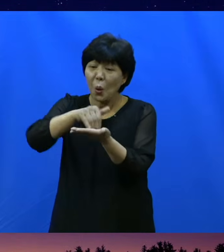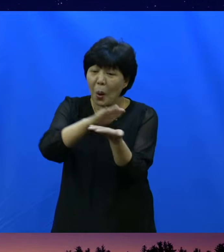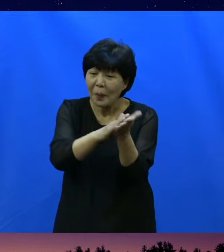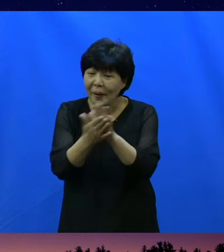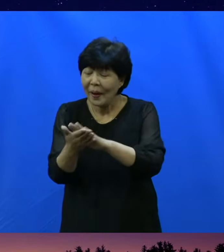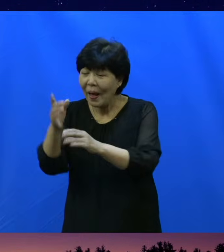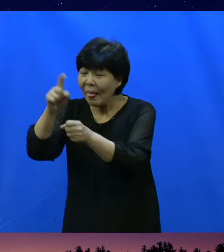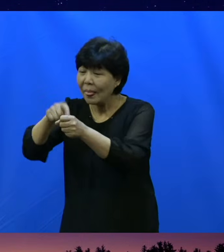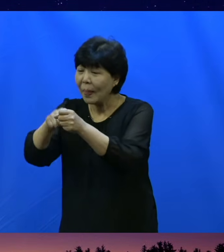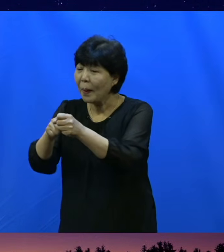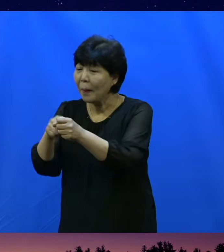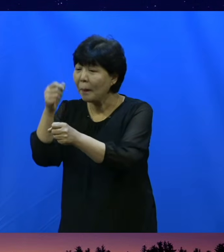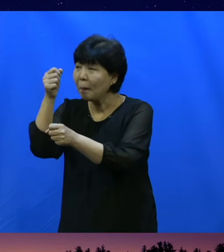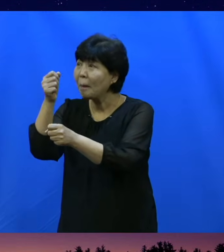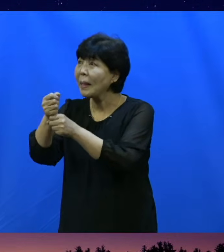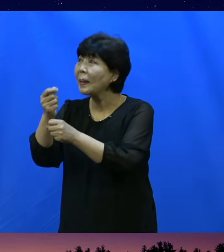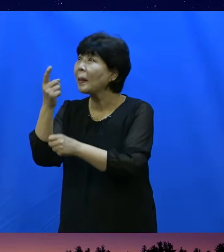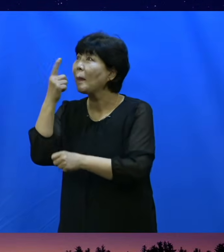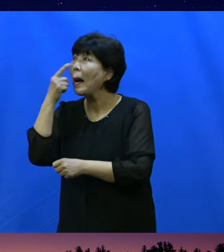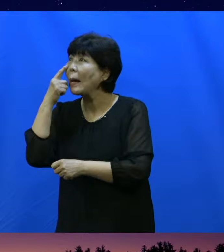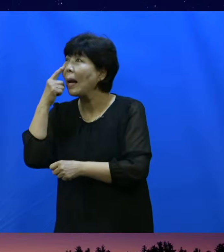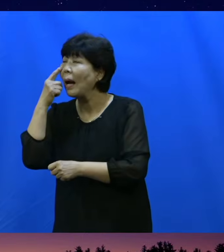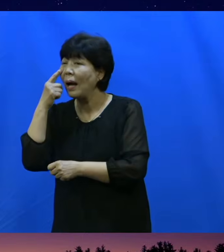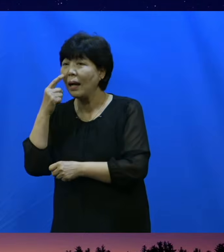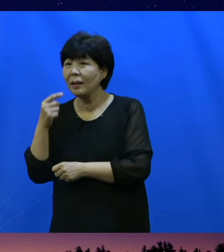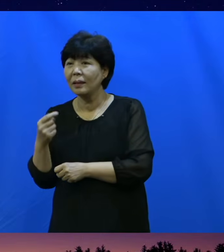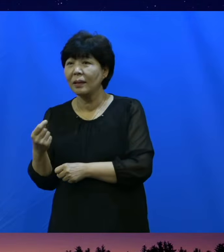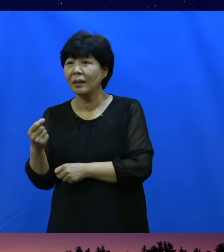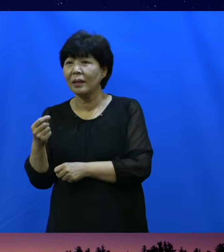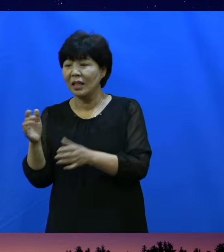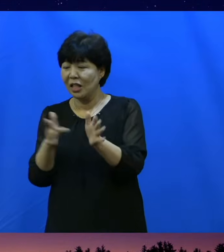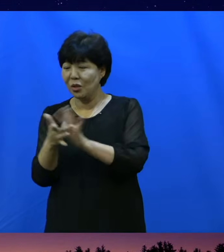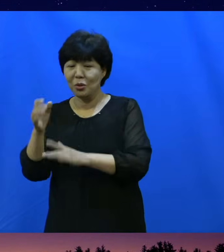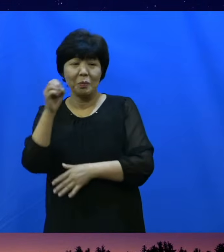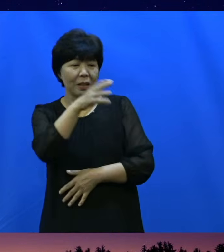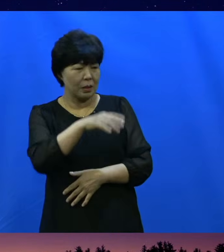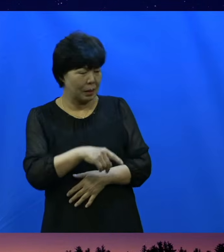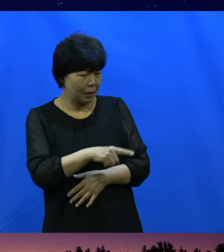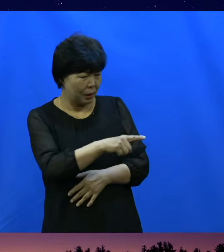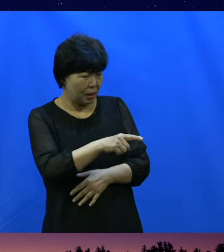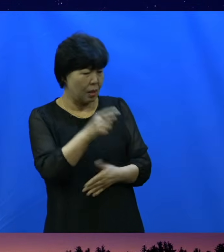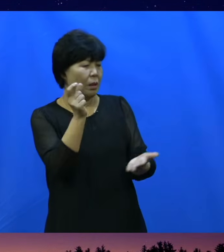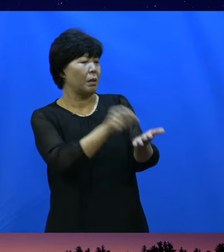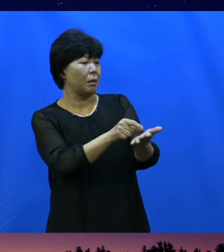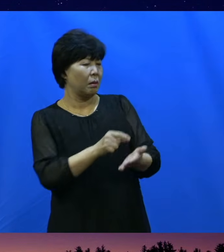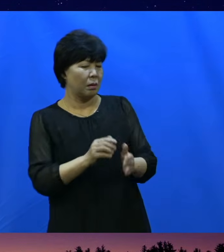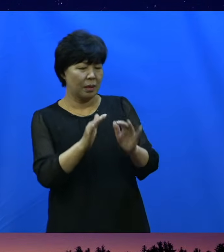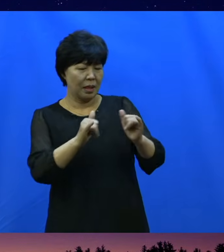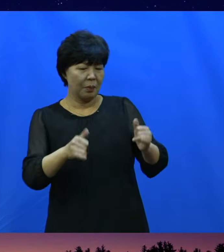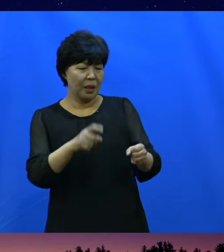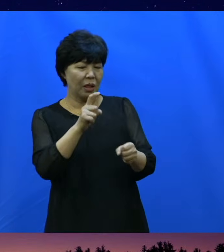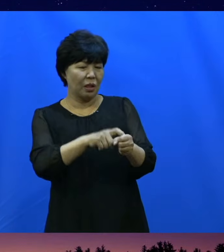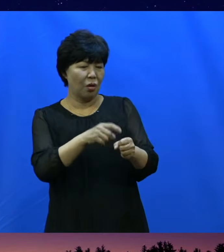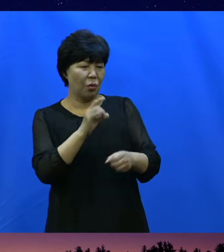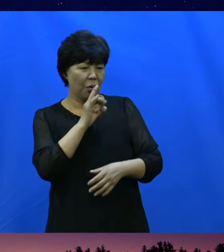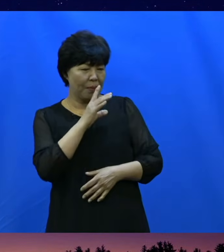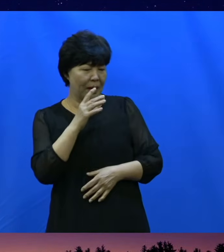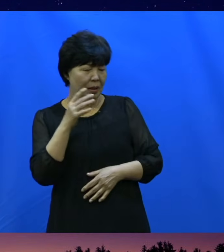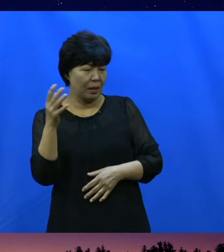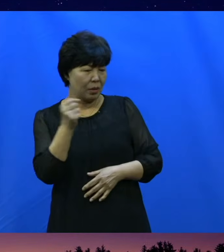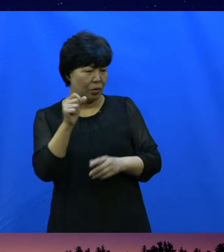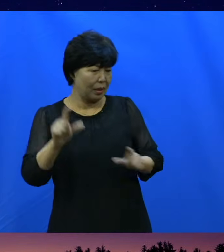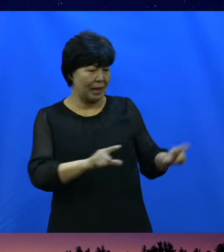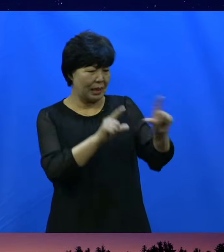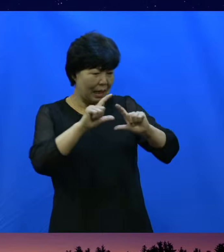하라. 그럴 때 예수님은 기록되었으되 사람이 떡으로만 사는 것이 아니요 하나님의 입에서